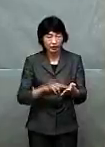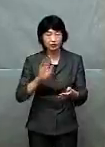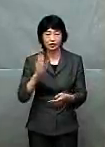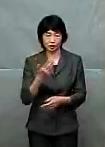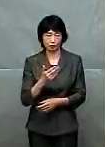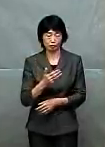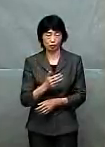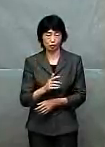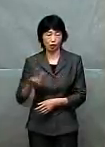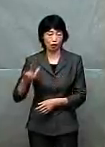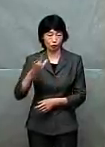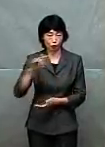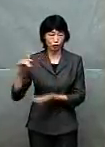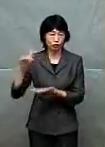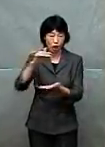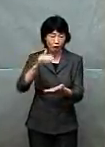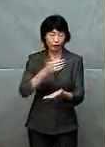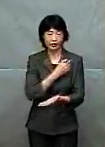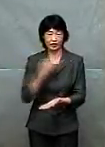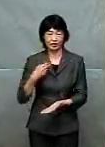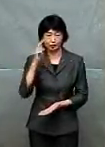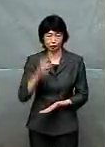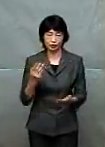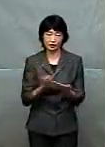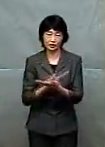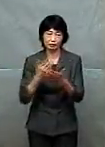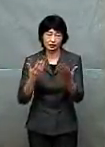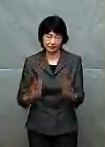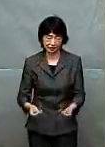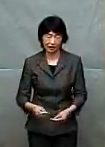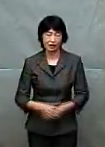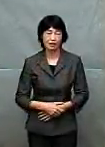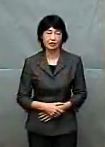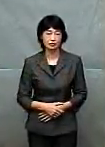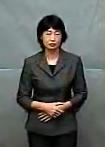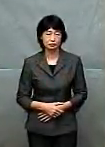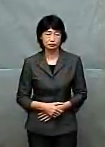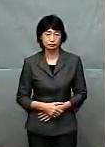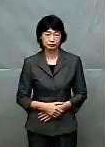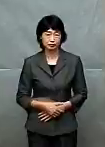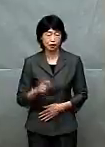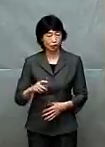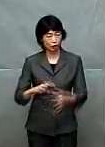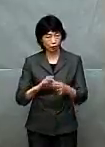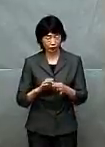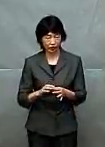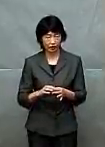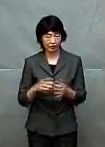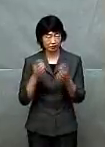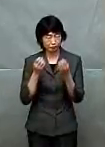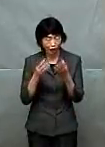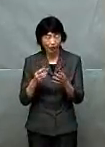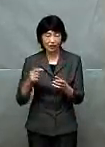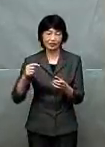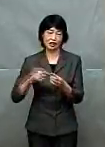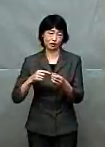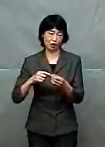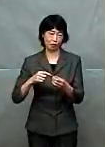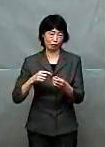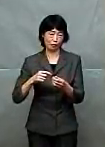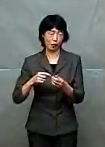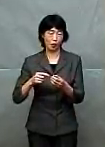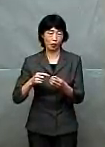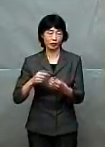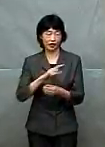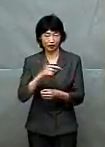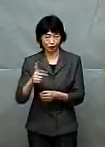航空貨物を取り扱っていただけることとなりました。これにより新鮮なさくらんぼをはじめとする